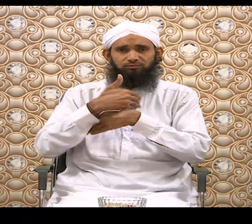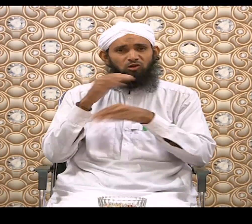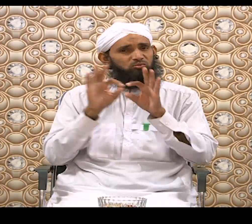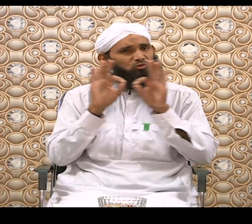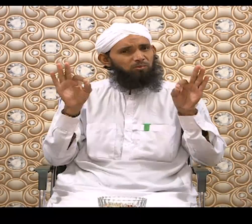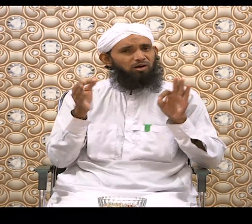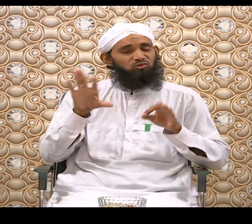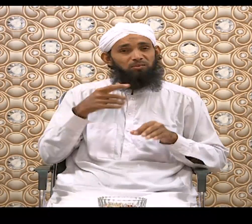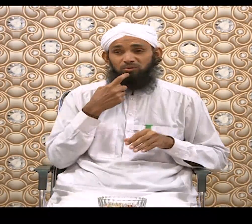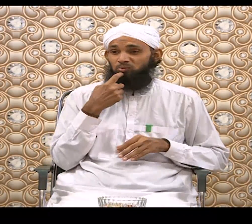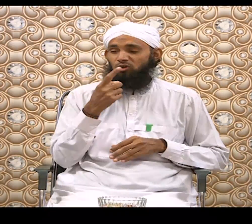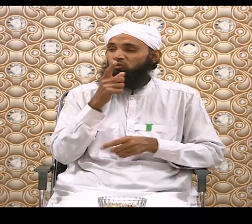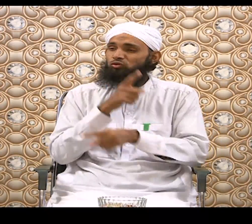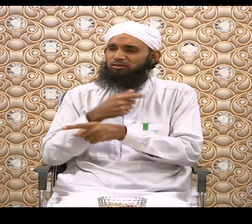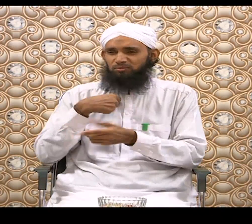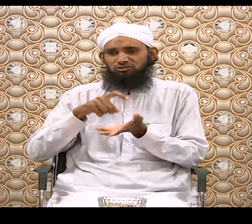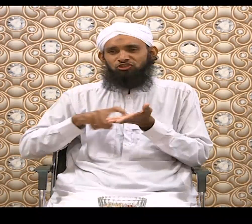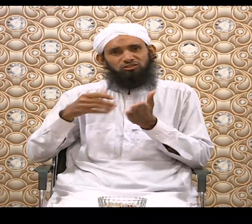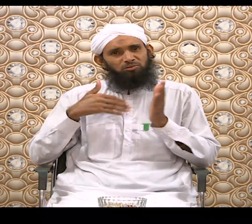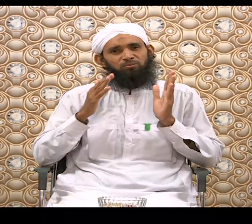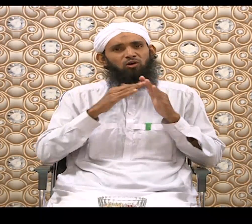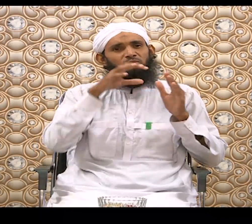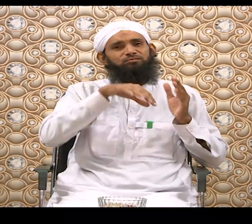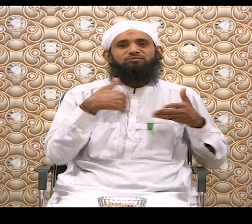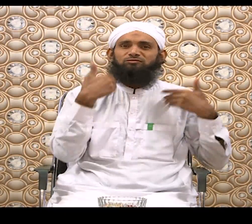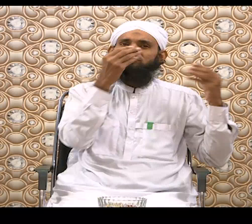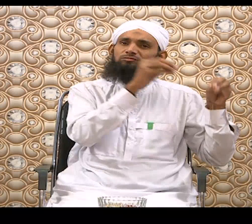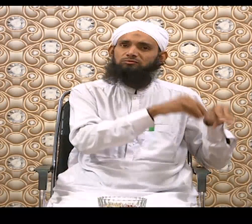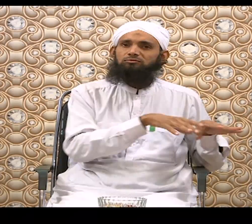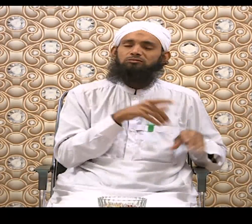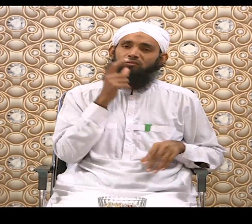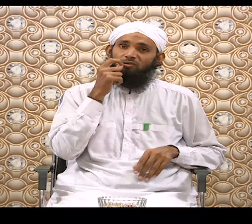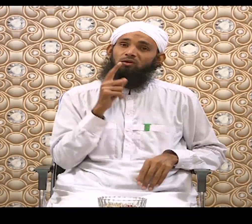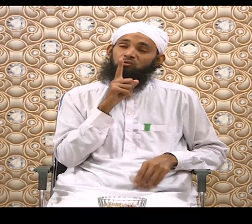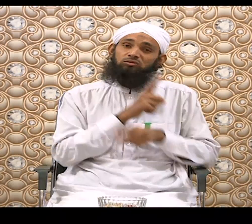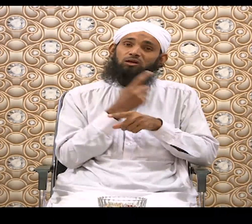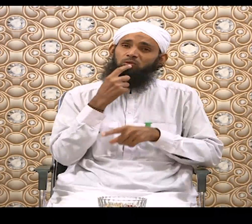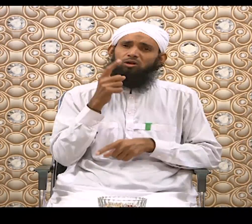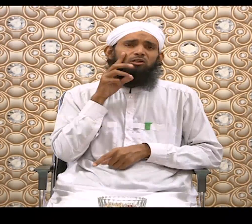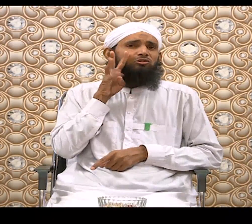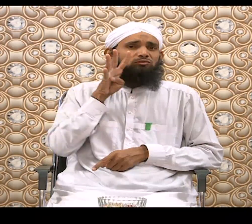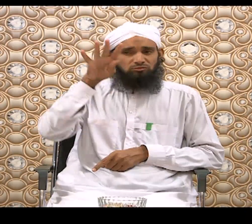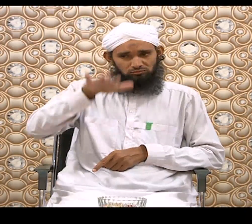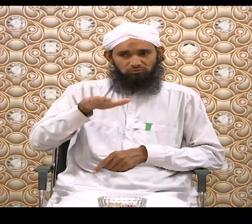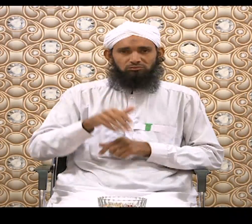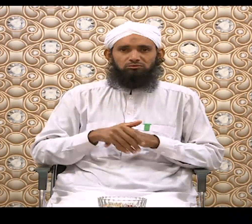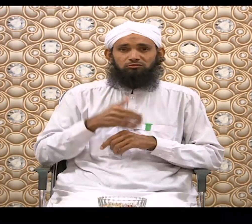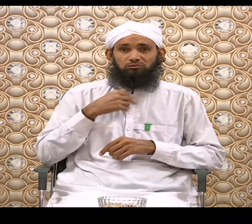اپنے شہر بسرا جانے کی اجازت طلب کی تو آپ نے فرمایا کچھ دن ٹھہرو تاکہ میں تمہیں ان ضروری